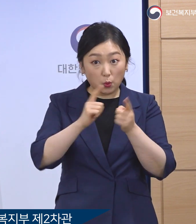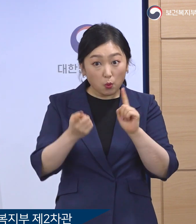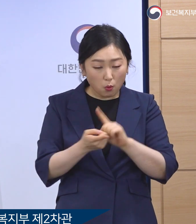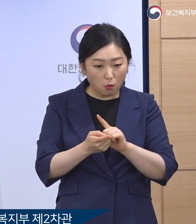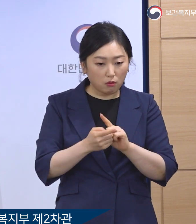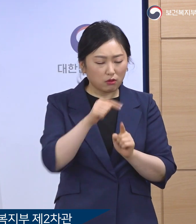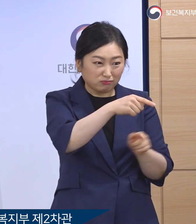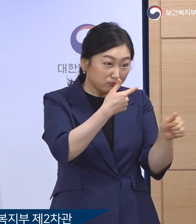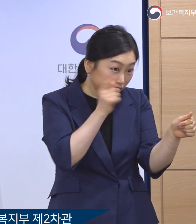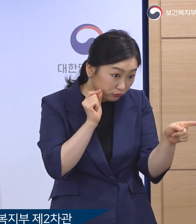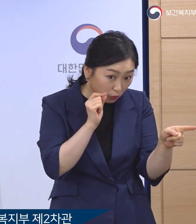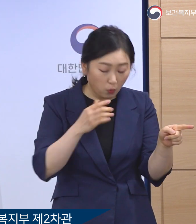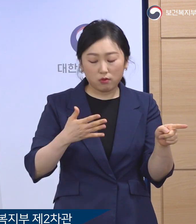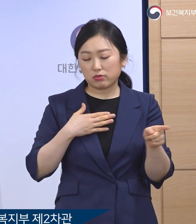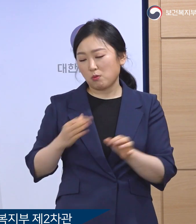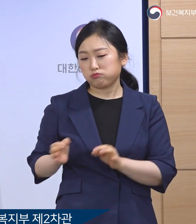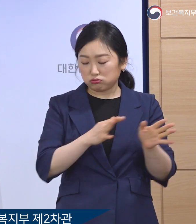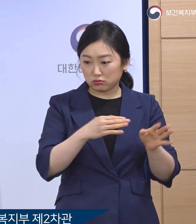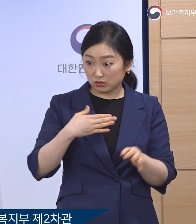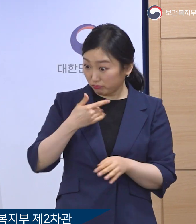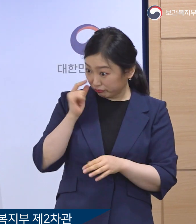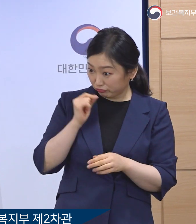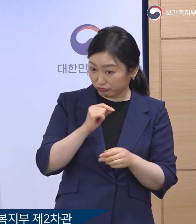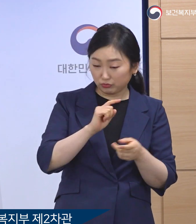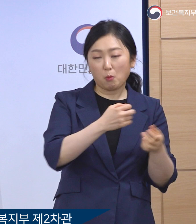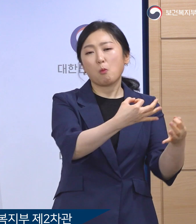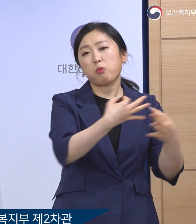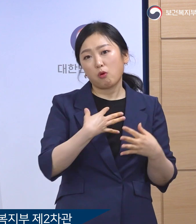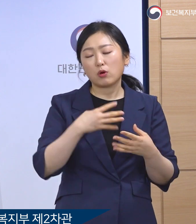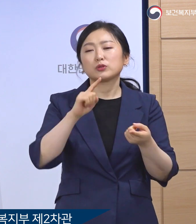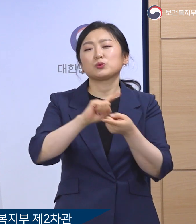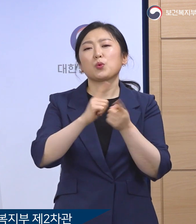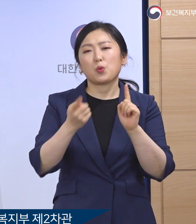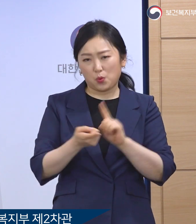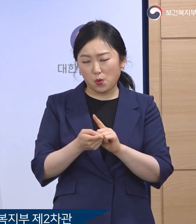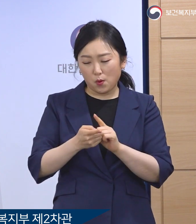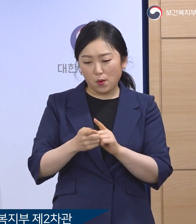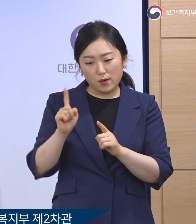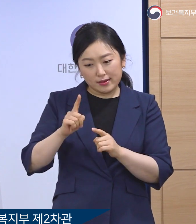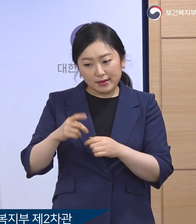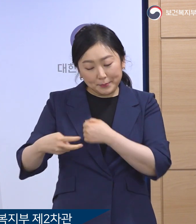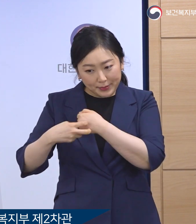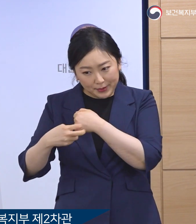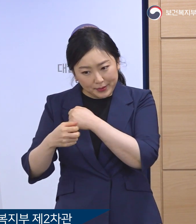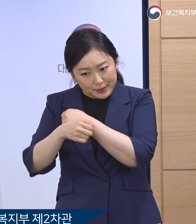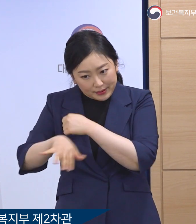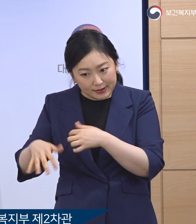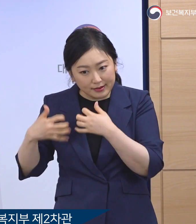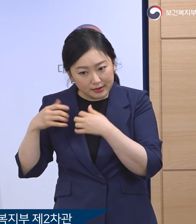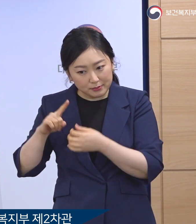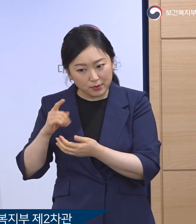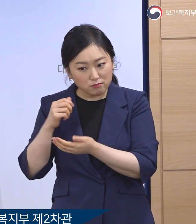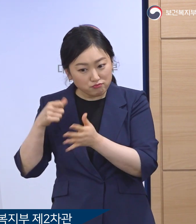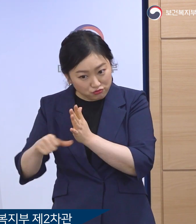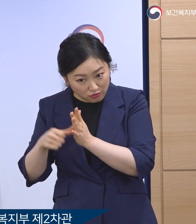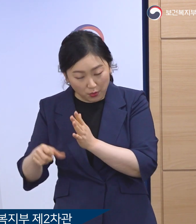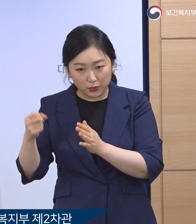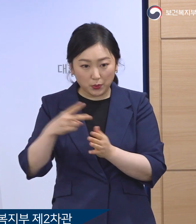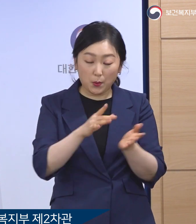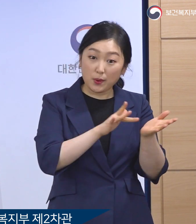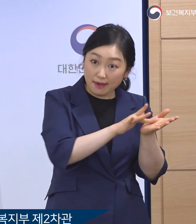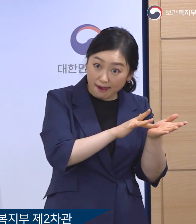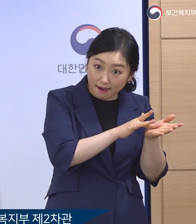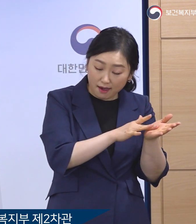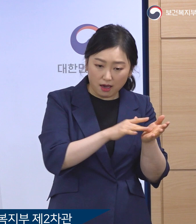분야 협력 차원에서 백신과 의료기기 상호 공여 등 백신 서합 차원의 협의가 진행되고